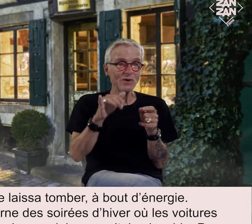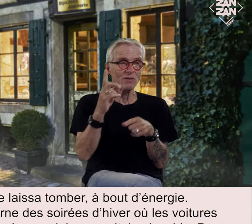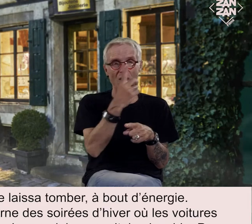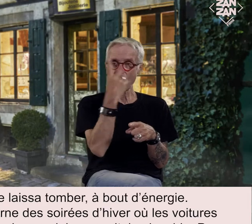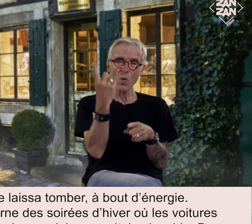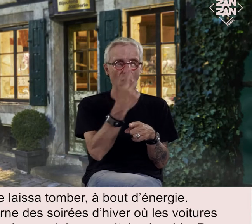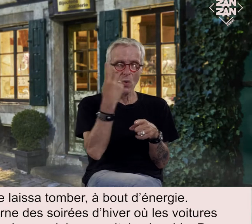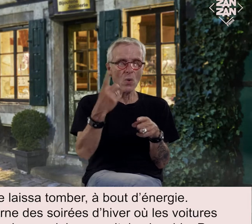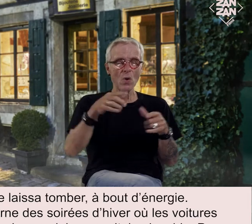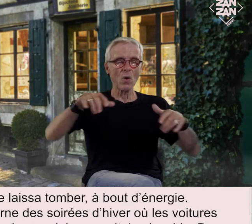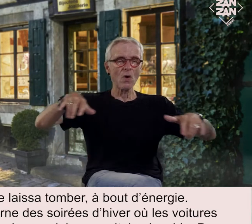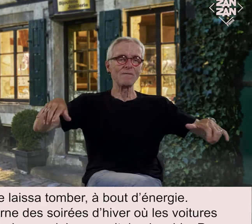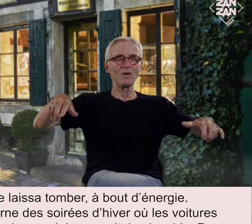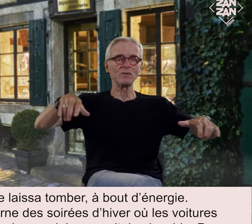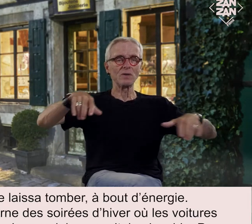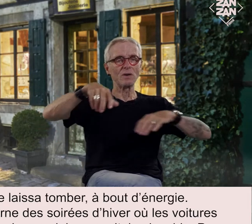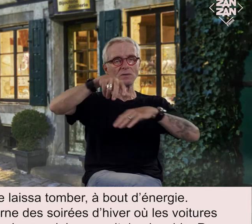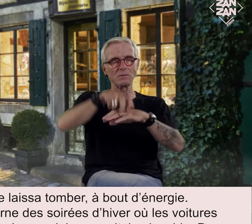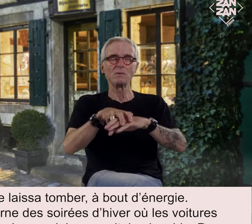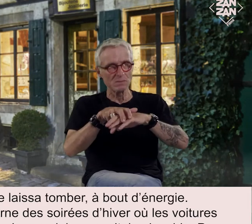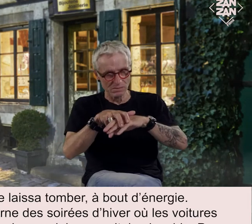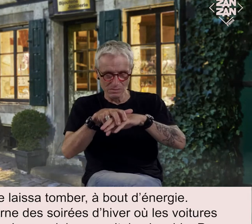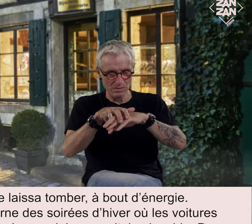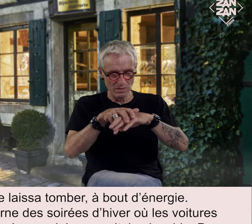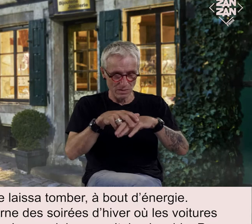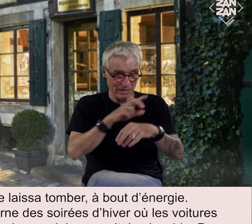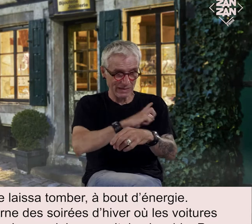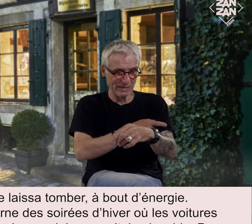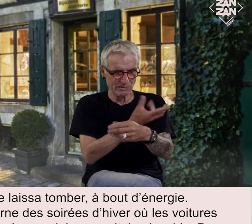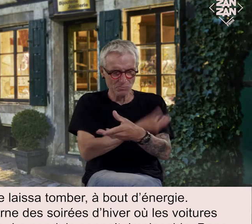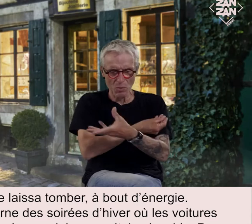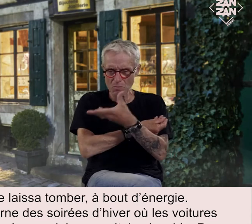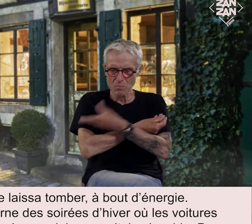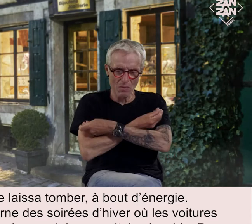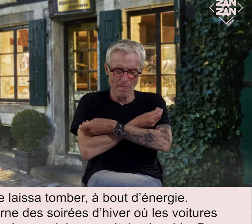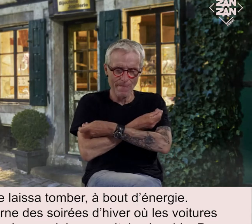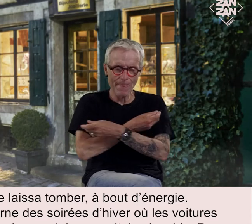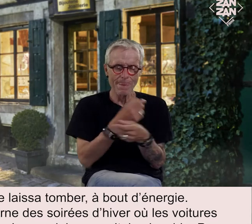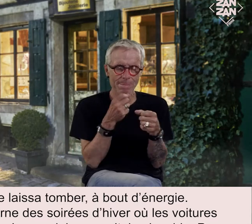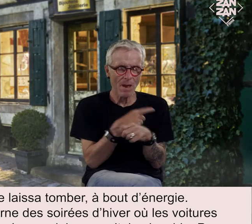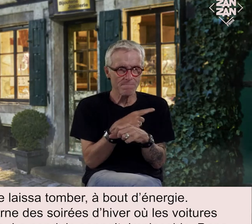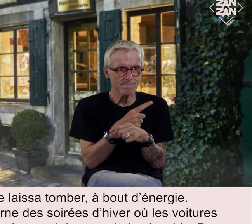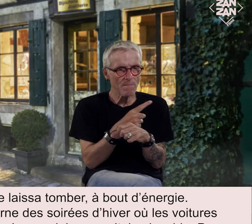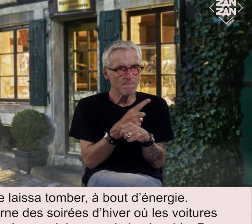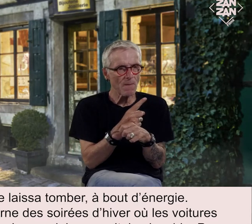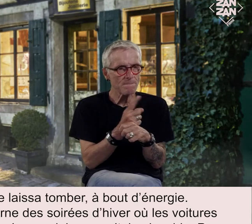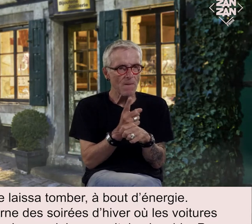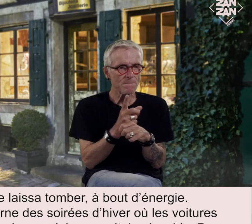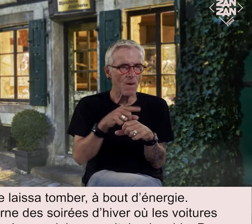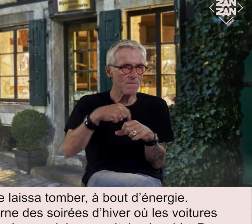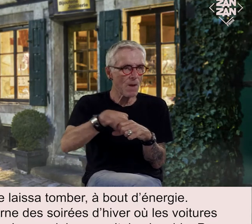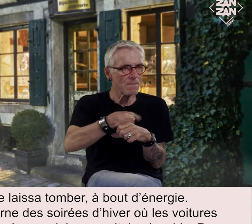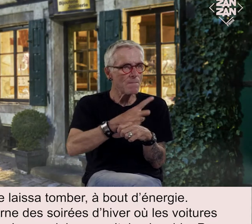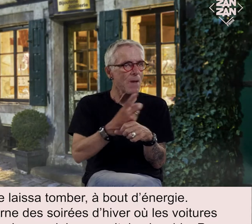'appuya contre un fauteuil et se laissa tomber à bout d'énergie. Alors le temps s'écoula, le temps